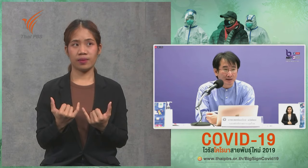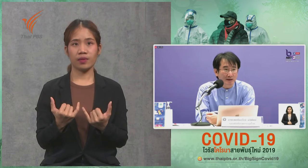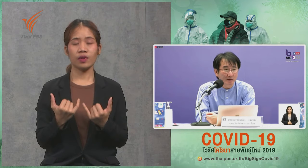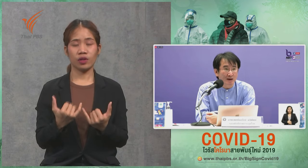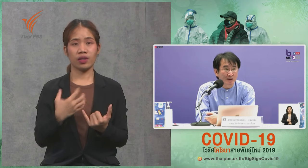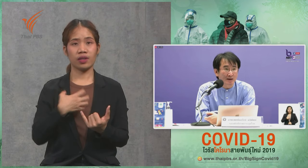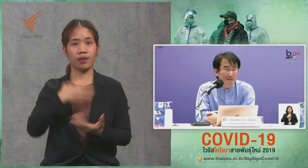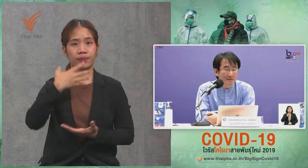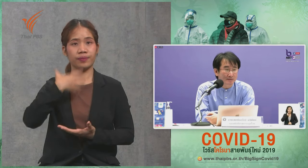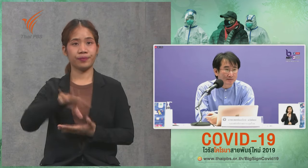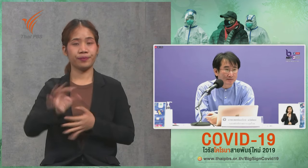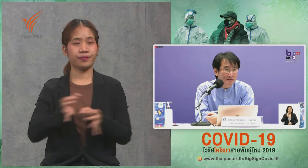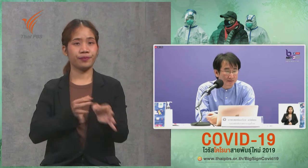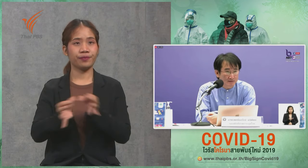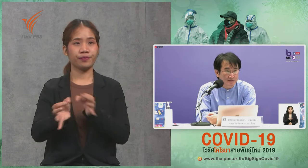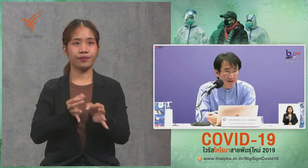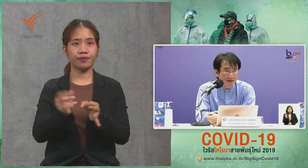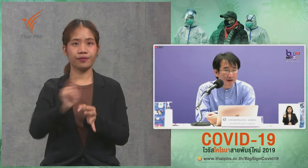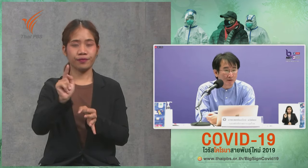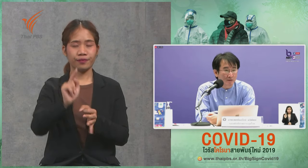อยากจะเรียนอย่างนี้ครับว่า